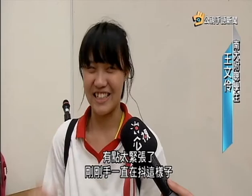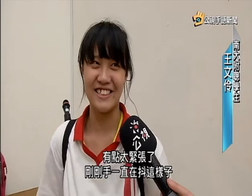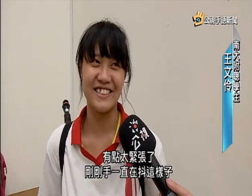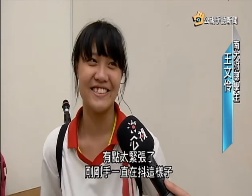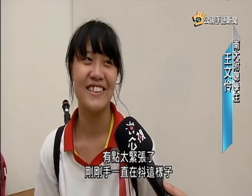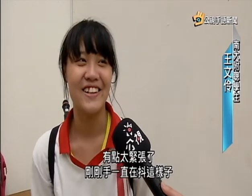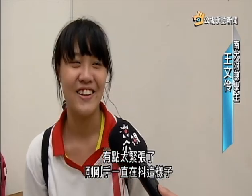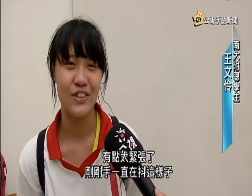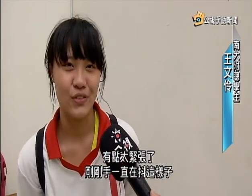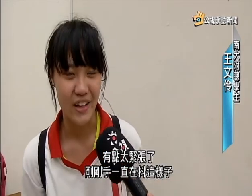样子，